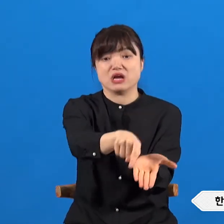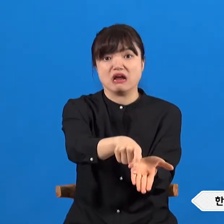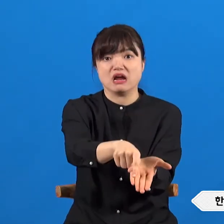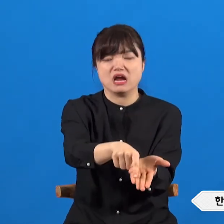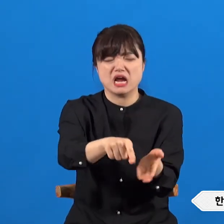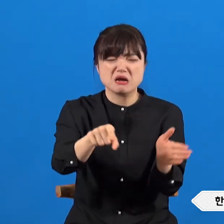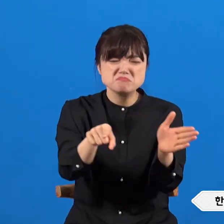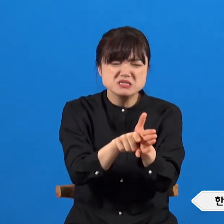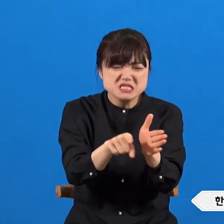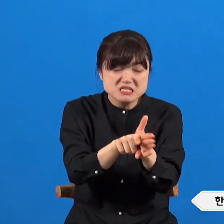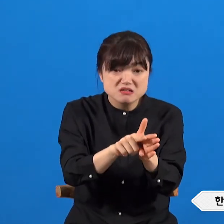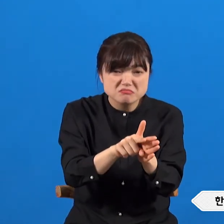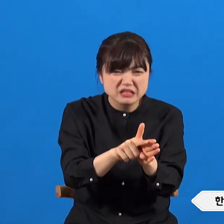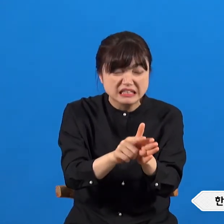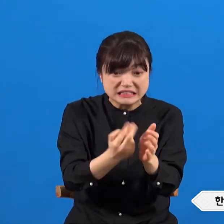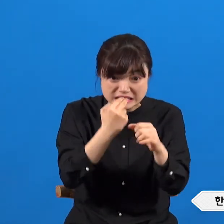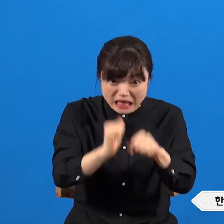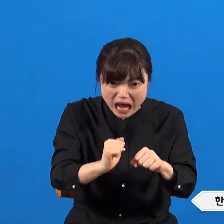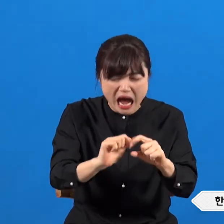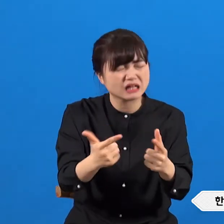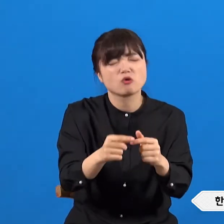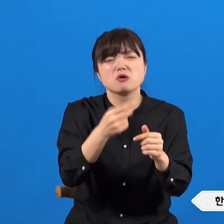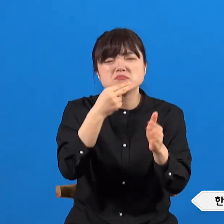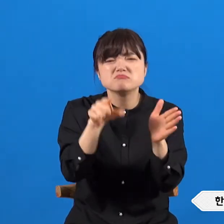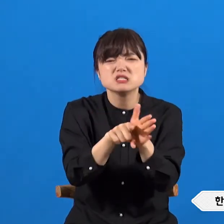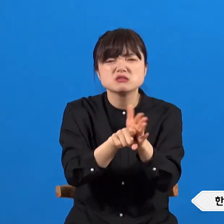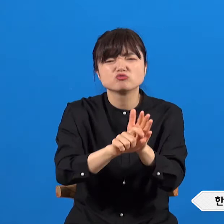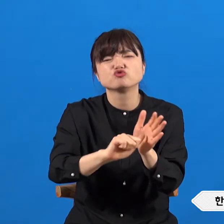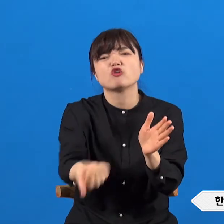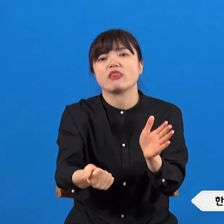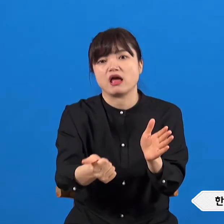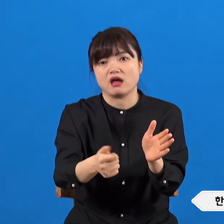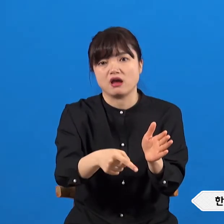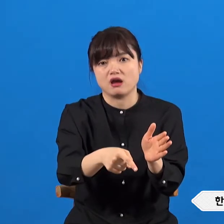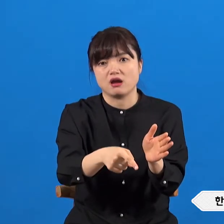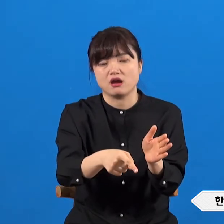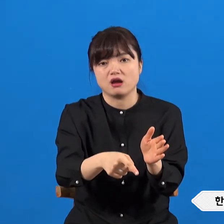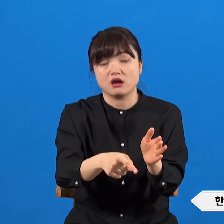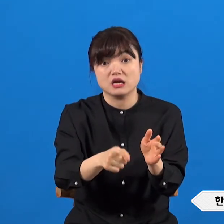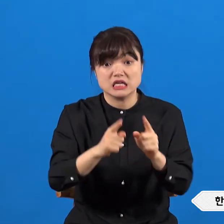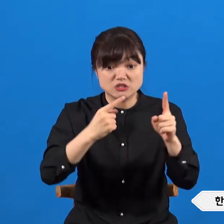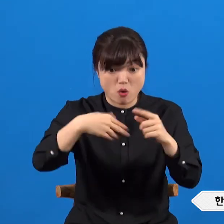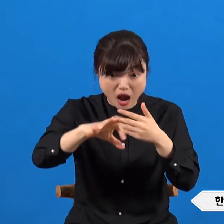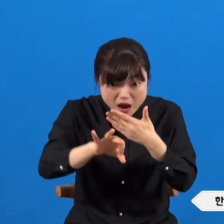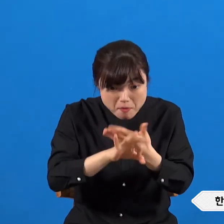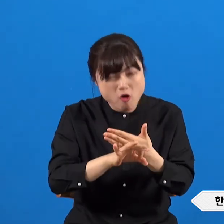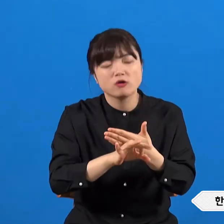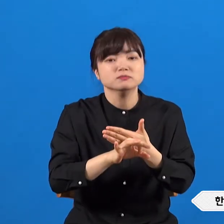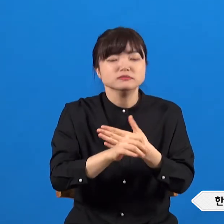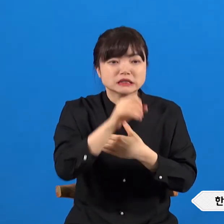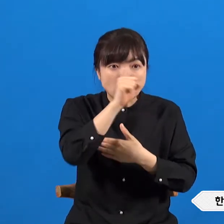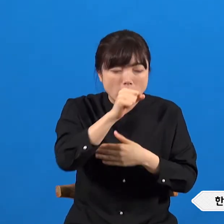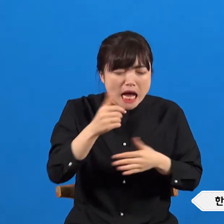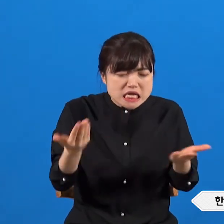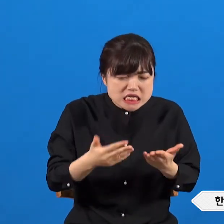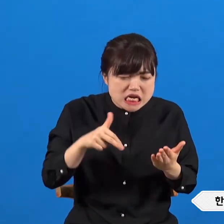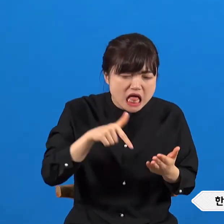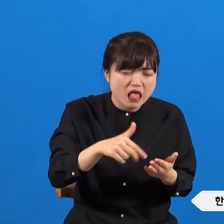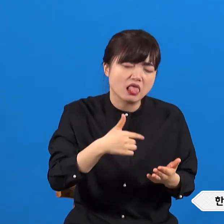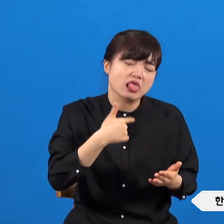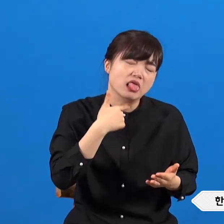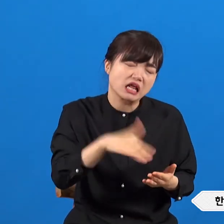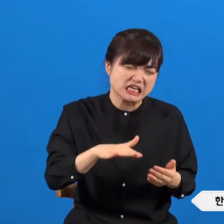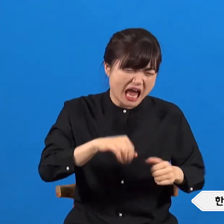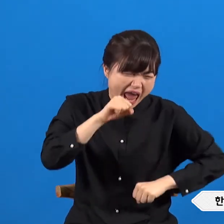때문에, 믿음이 죽은 믿음이기 때문에 안 하는 것이지요. 그래서 그 사람이 지옥 간다면 선한 일을 안 한